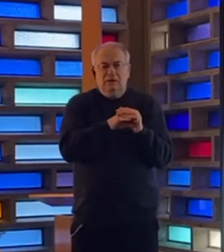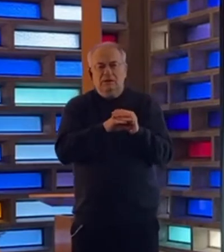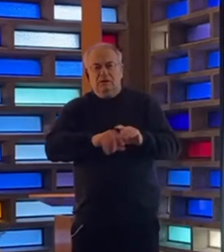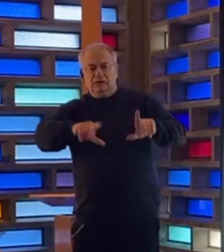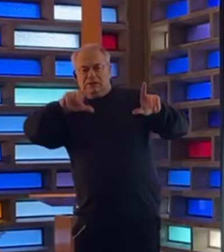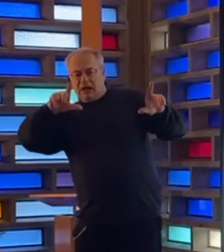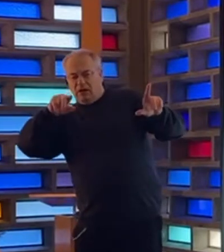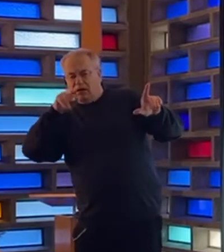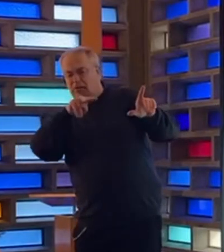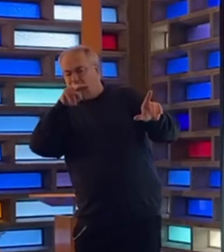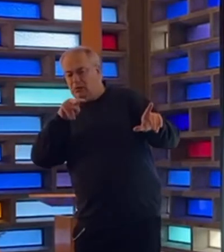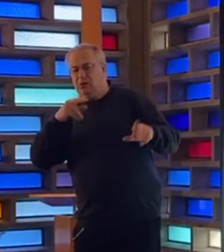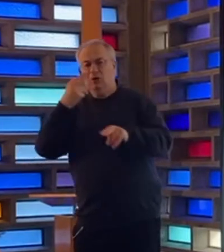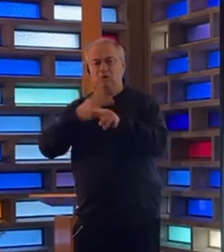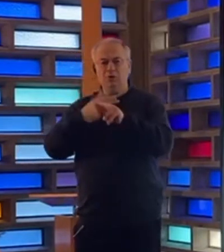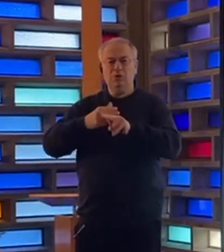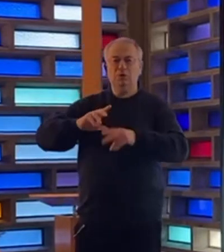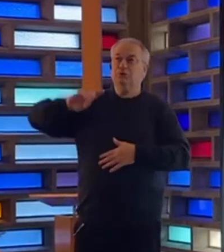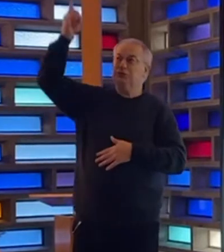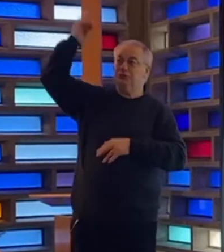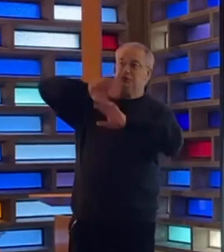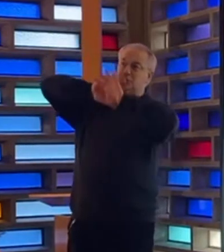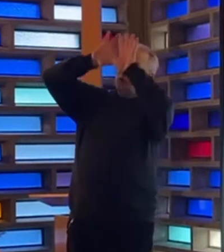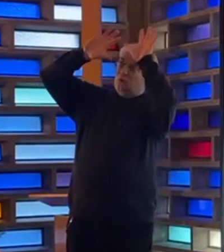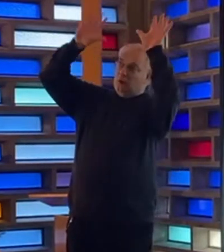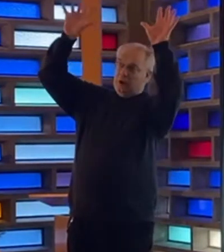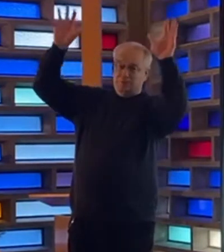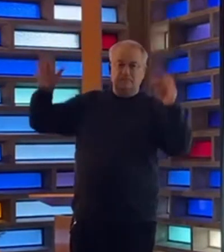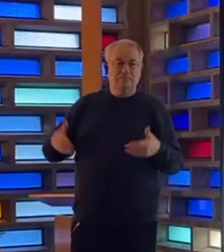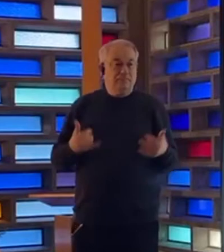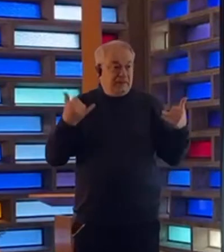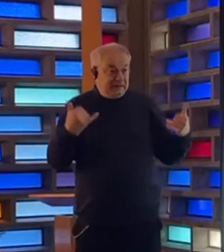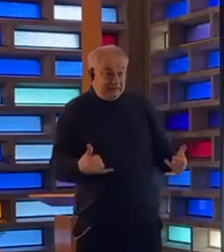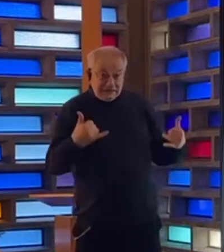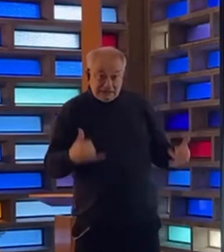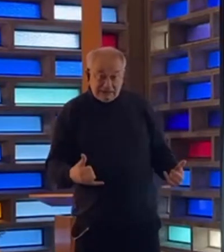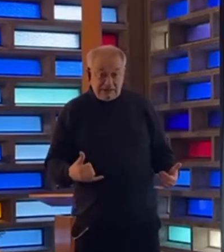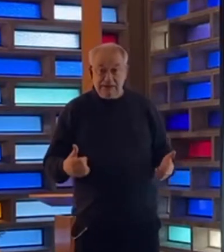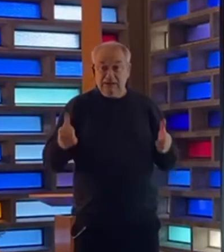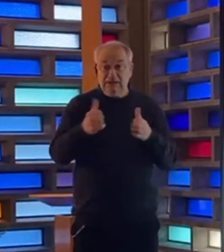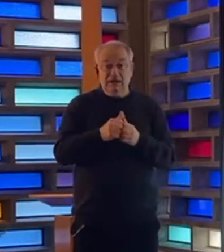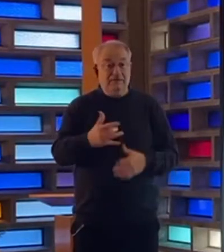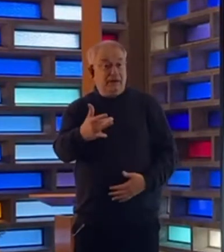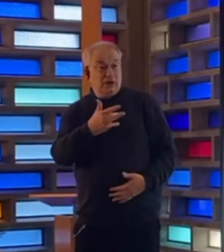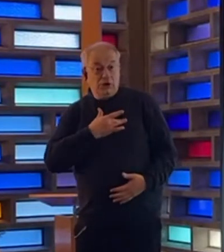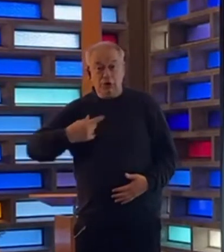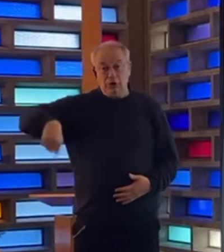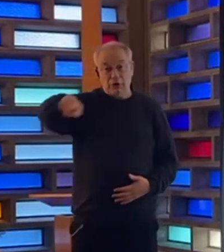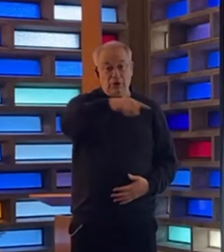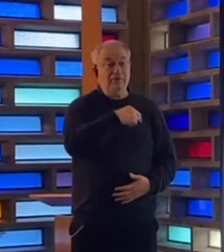écrans, que le nom de Dieu soit loué. Et ici, avec nos cœurs et avec nos voix,